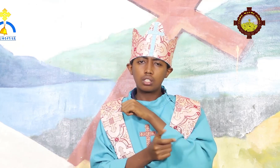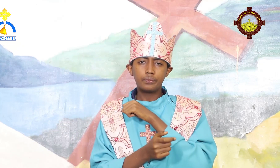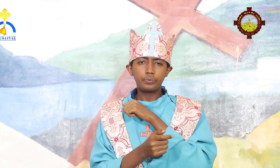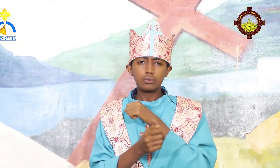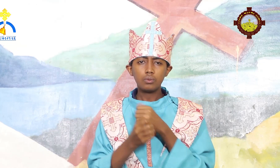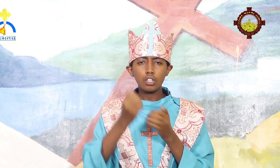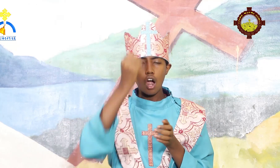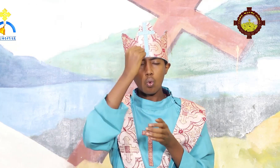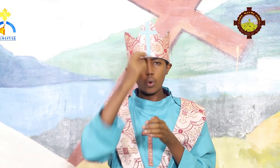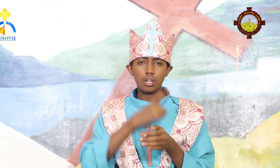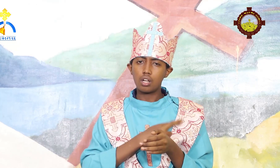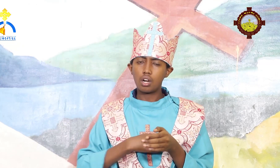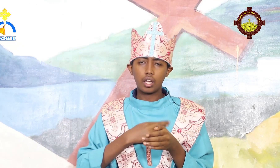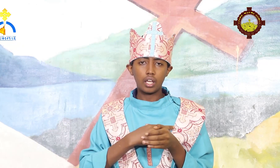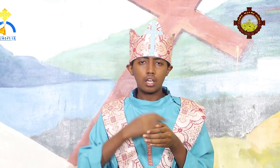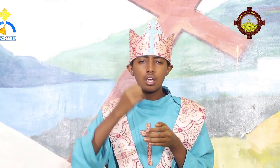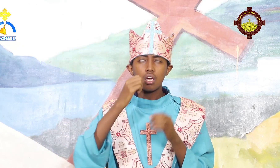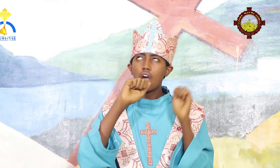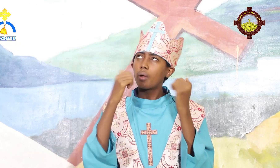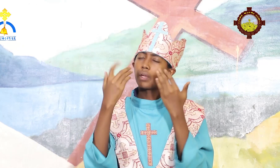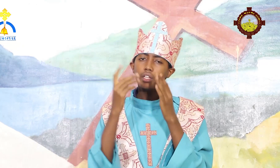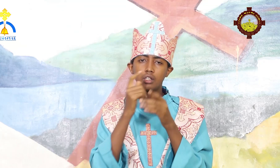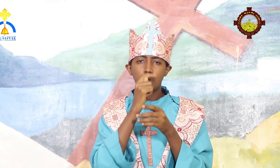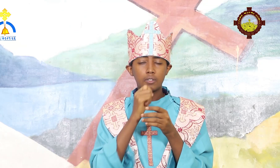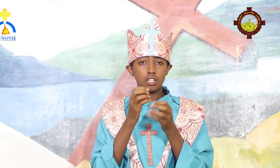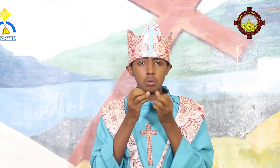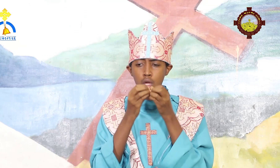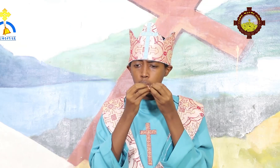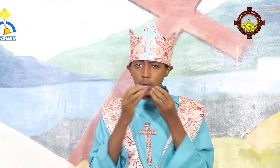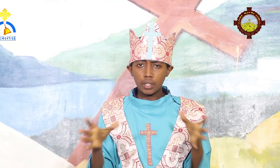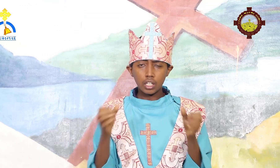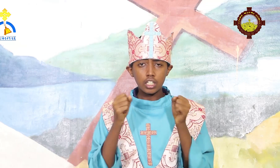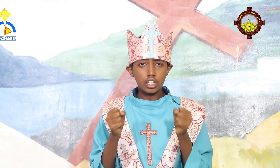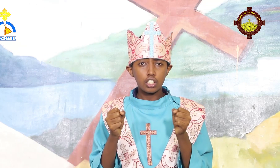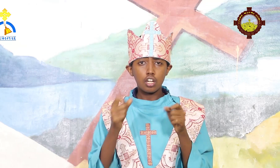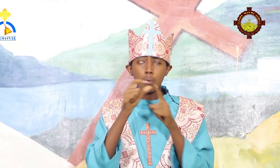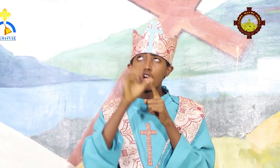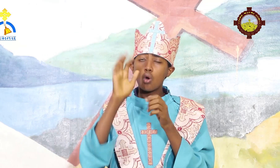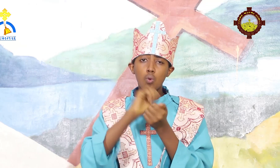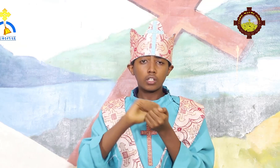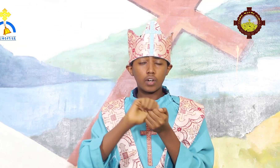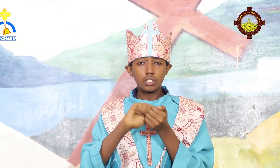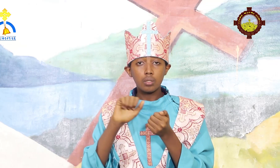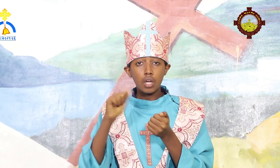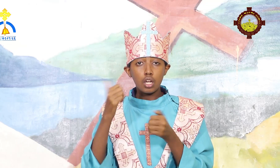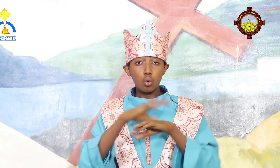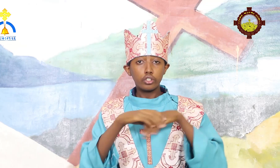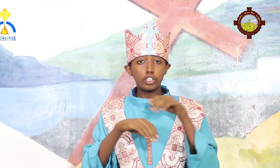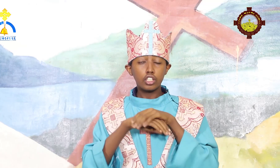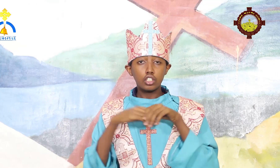መማታት አወይ ርህራሄ አቤት ትዕግስት መበታተን ሲችል በቃሉ ማጥፋት በሌሎች እጅ